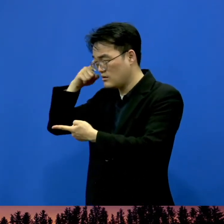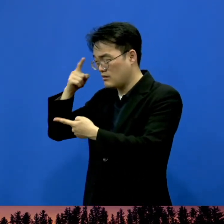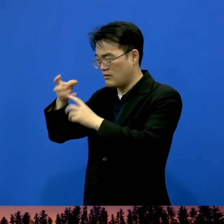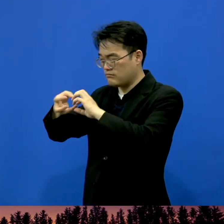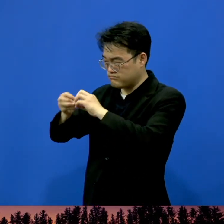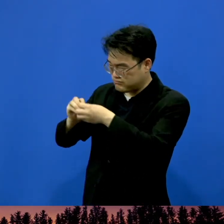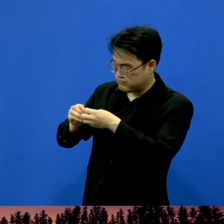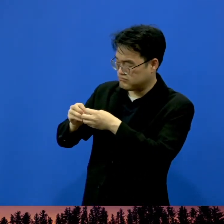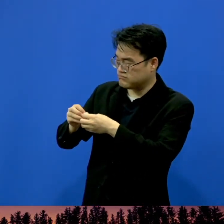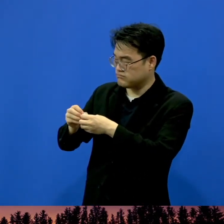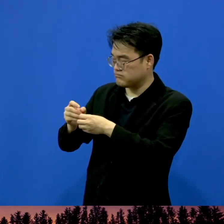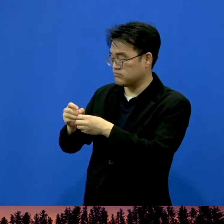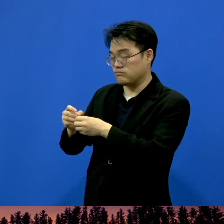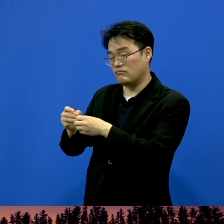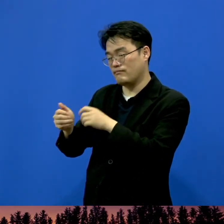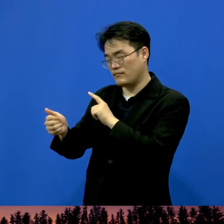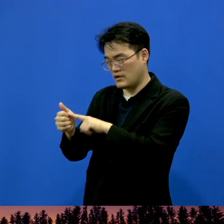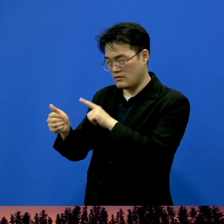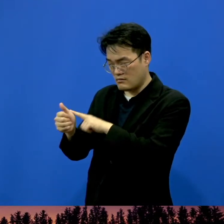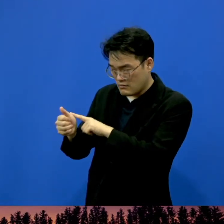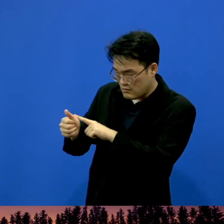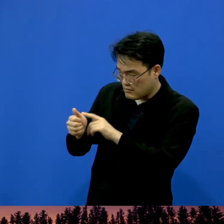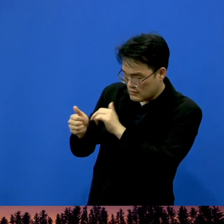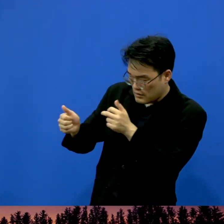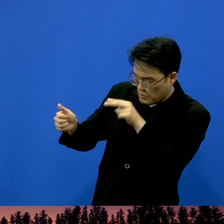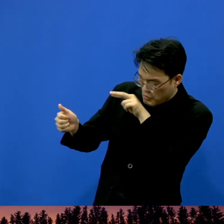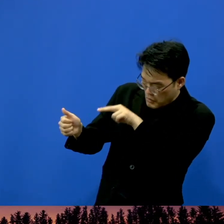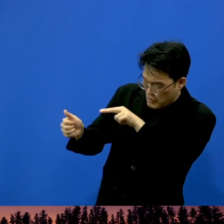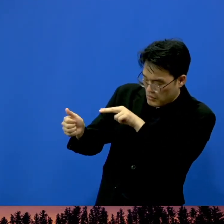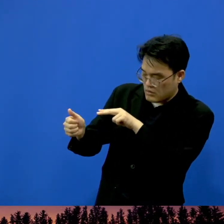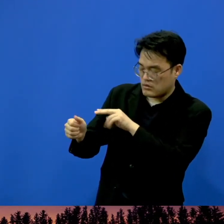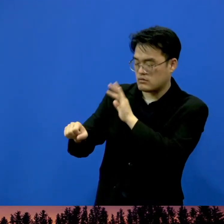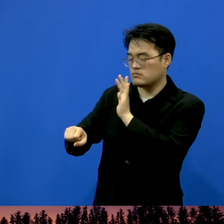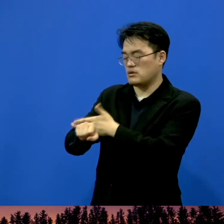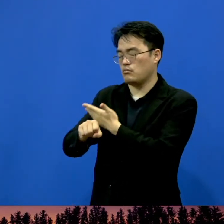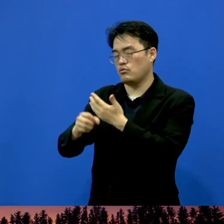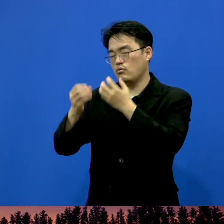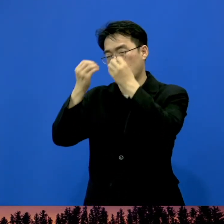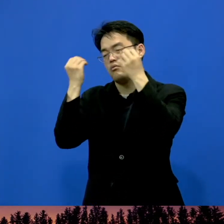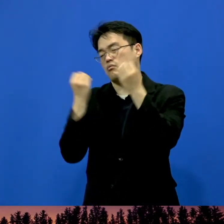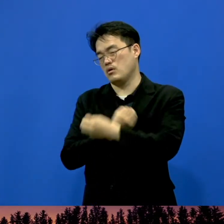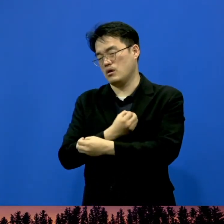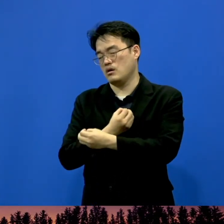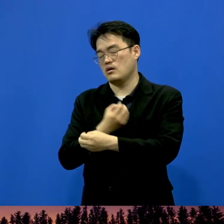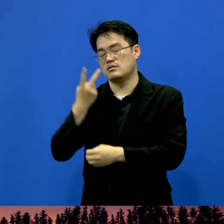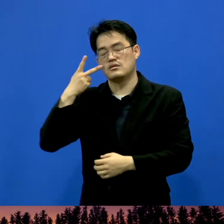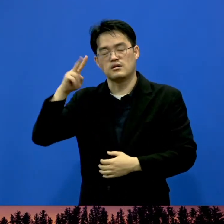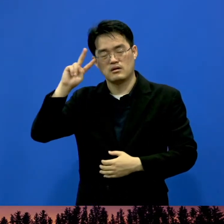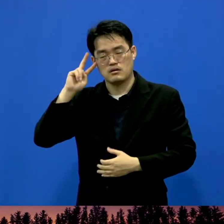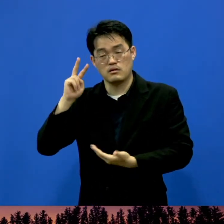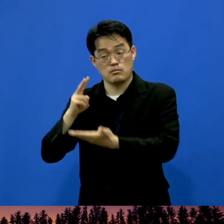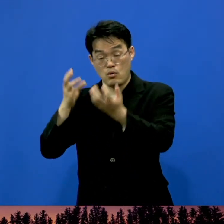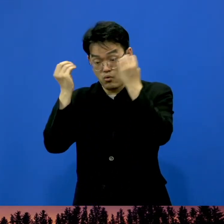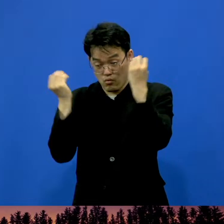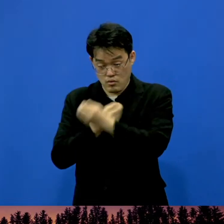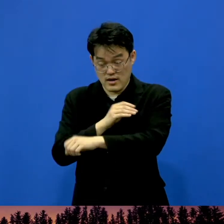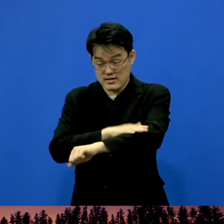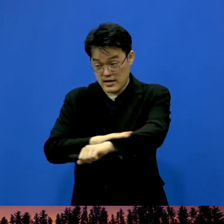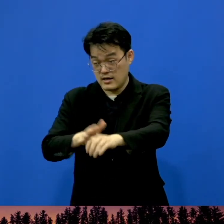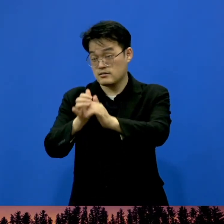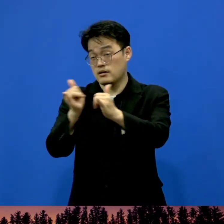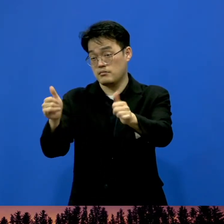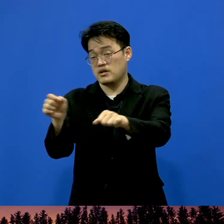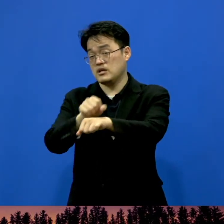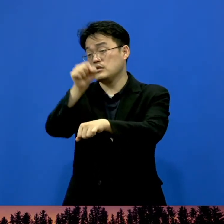관점 자체가 잘못해요. 사람을 바라보고 해석하는 관점이 잘못해요. 여러분, 오해를 잘하는 사람들의 특징이 뭐냐면 자기